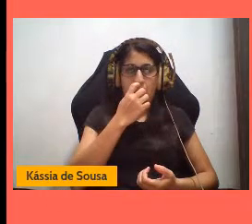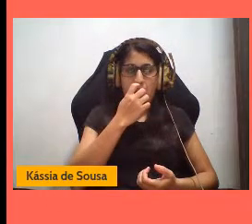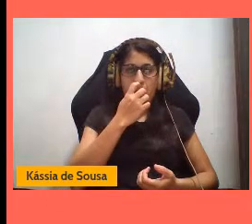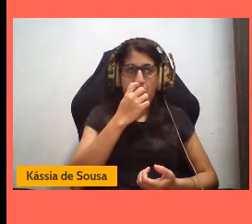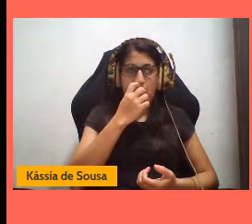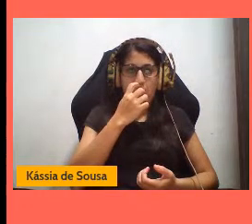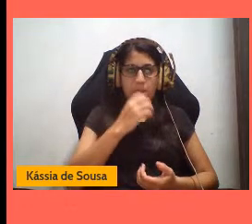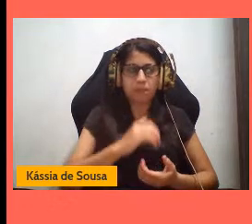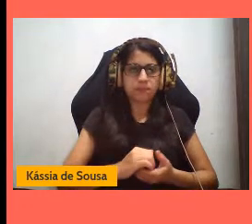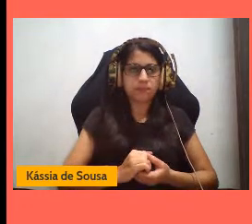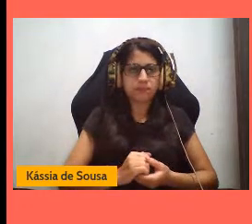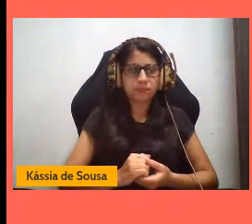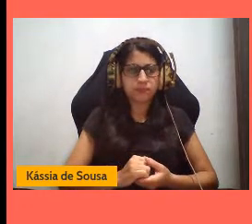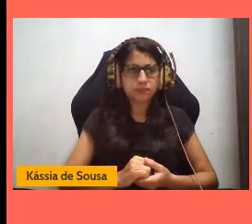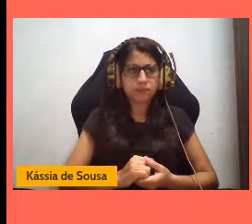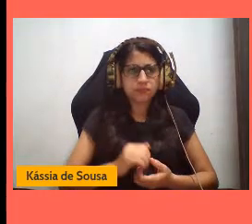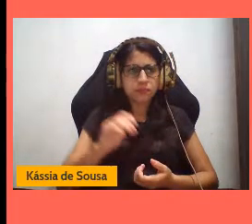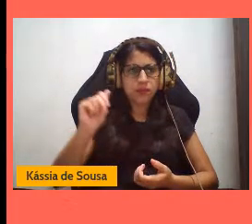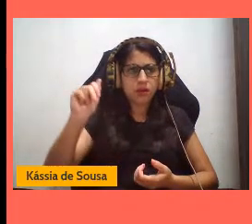Ana Paula?